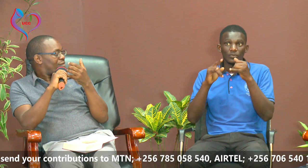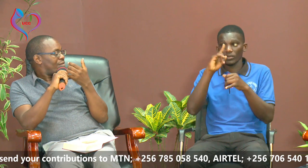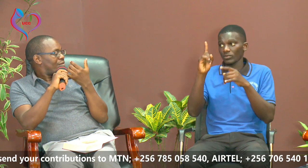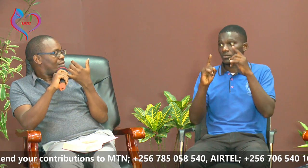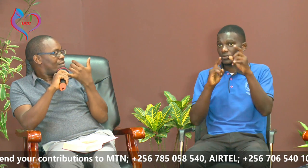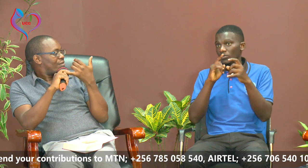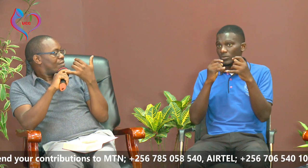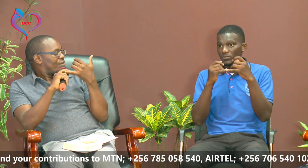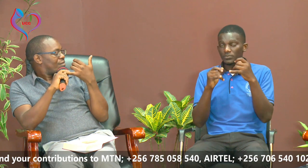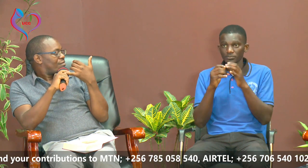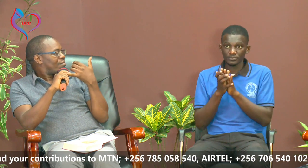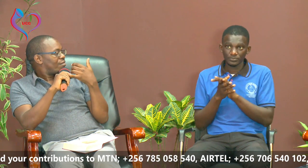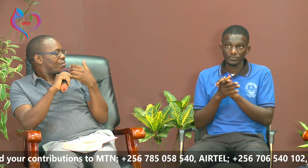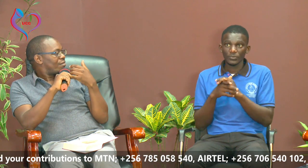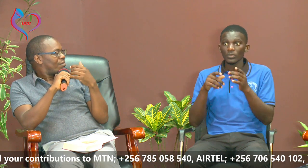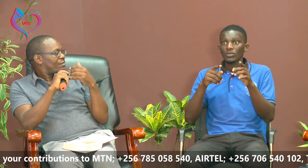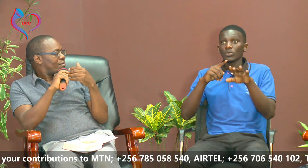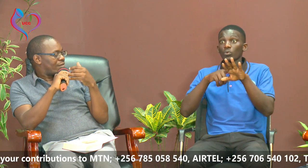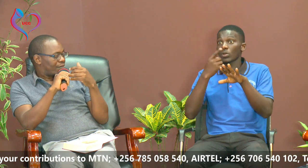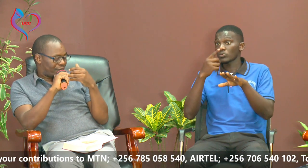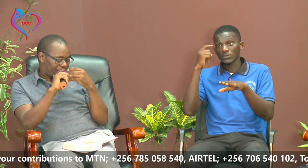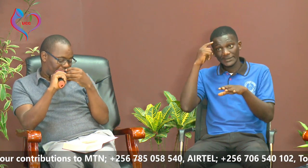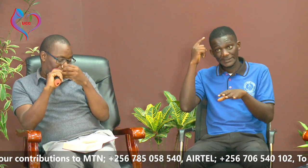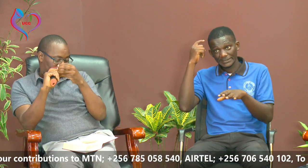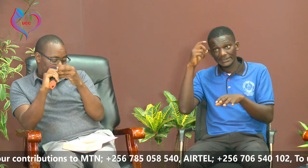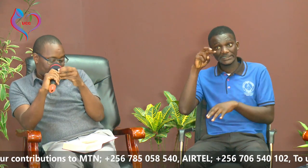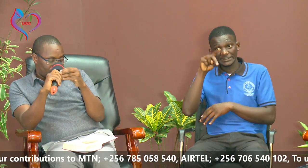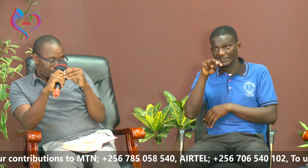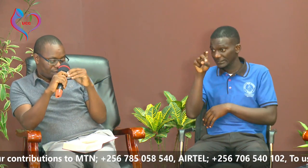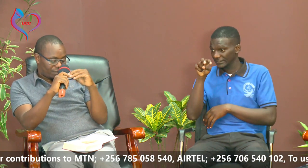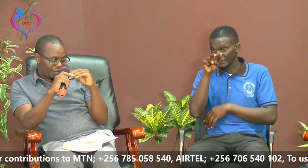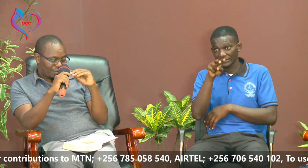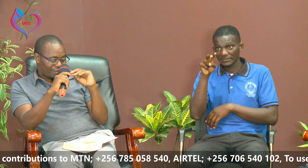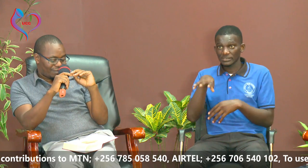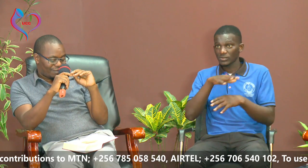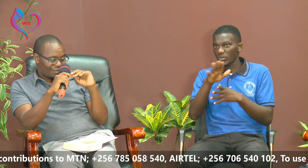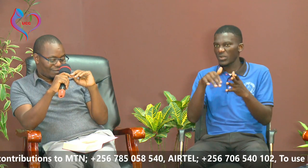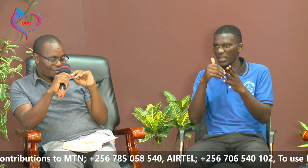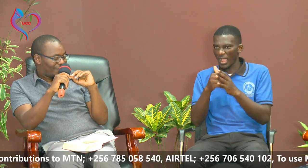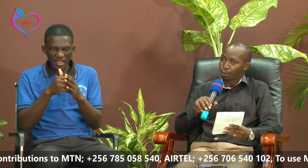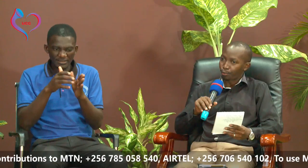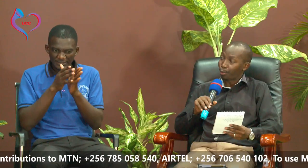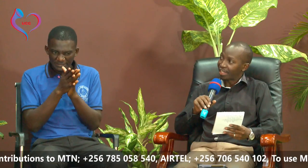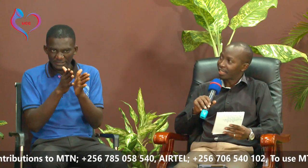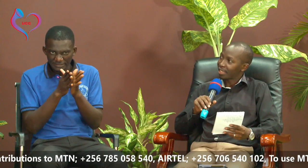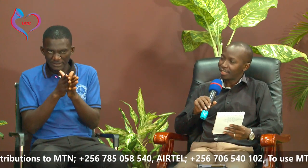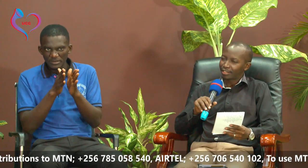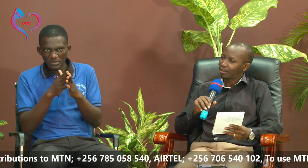kafravia betulota nga tutambula kuino vina bitumenye menye meme moyo mobili